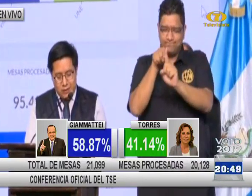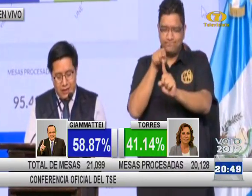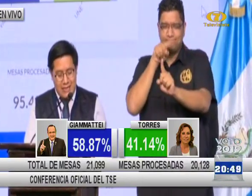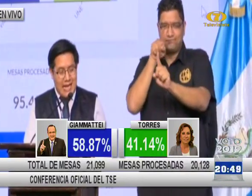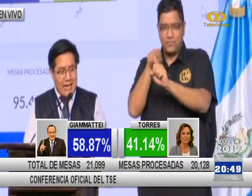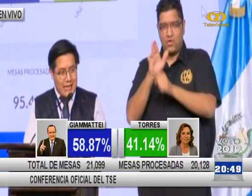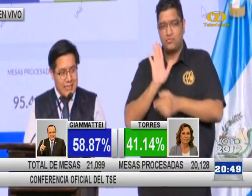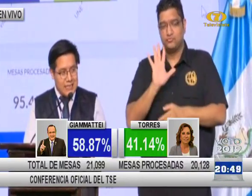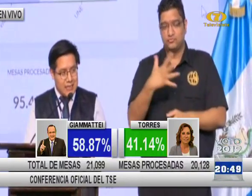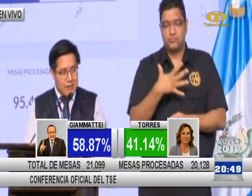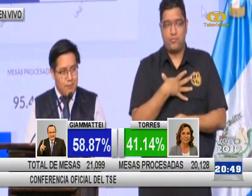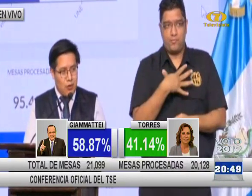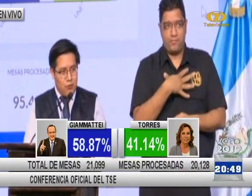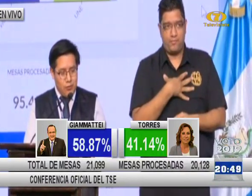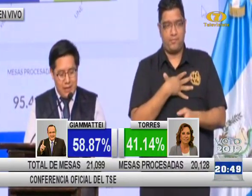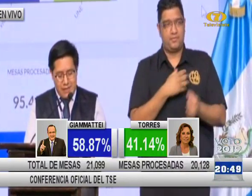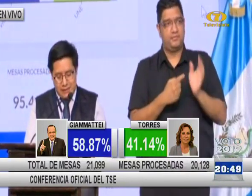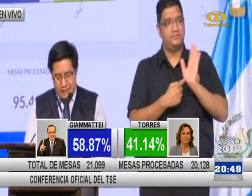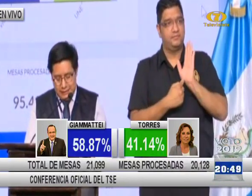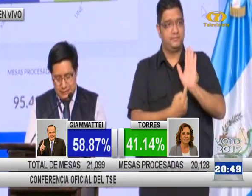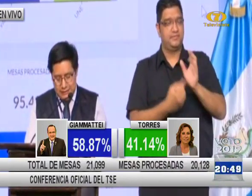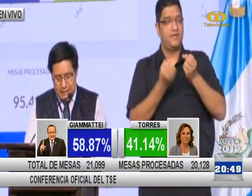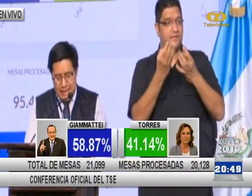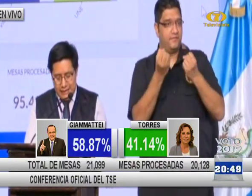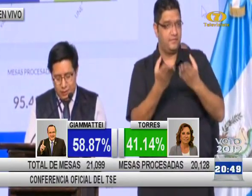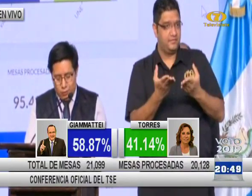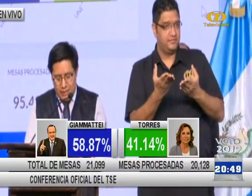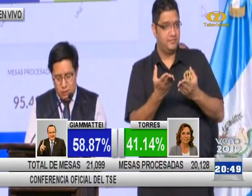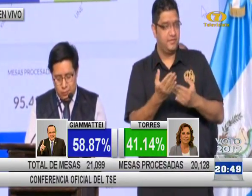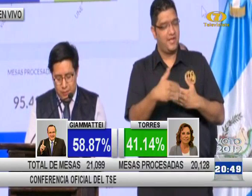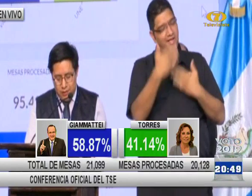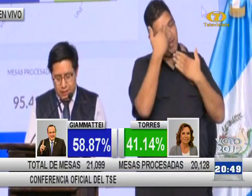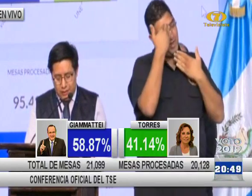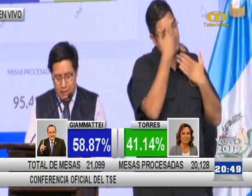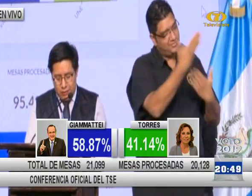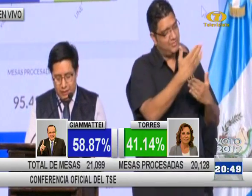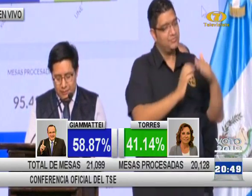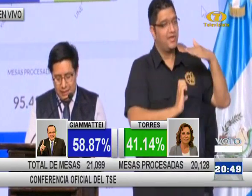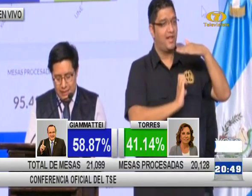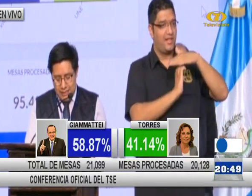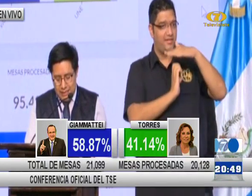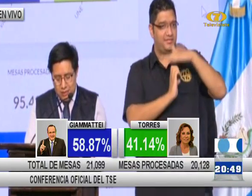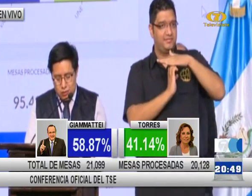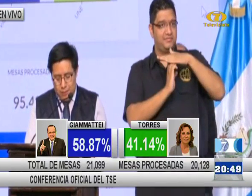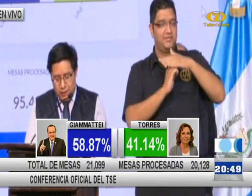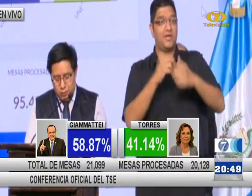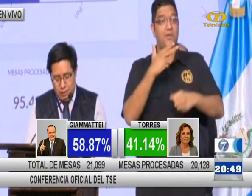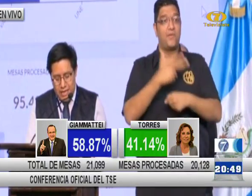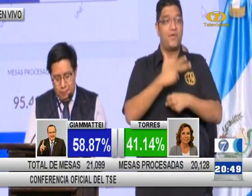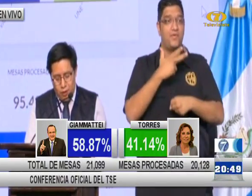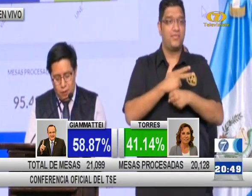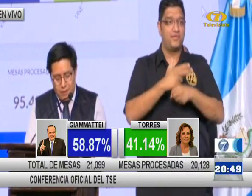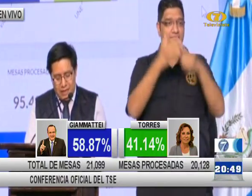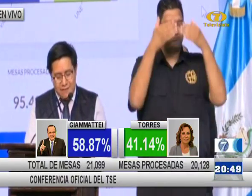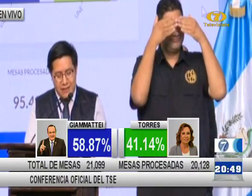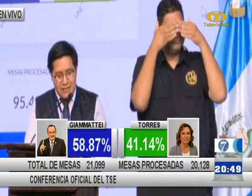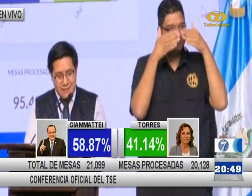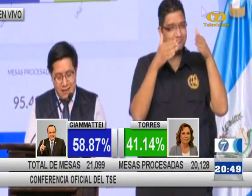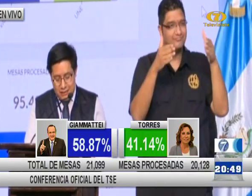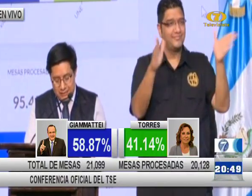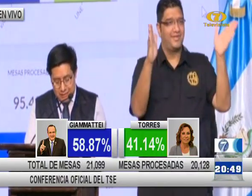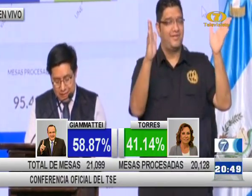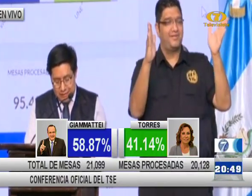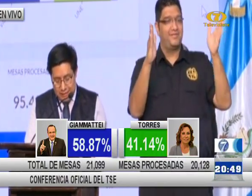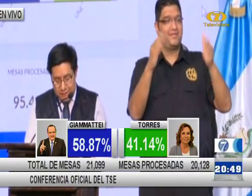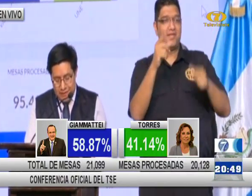Mirador Electoral agradece profundamente al Tribunal Supremo Electoral de Guatemala su apertura y apoyo para la